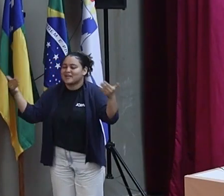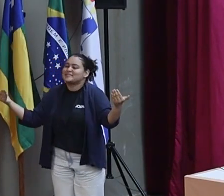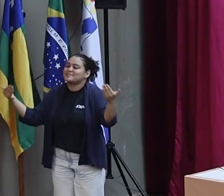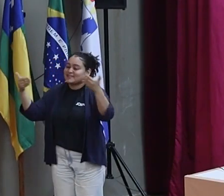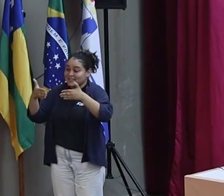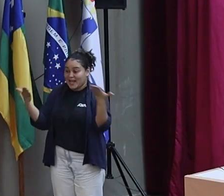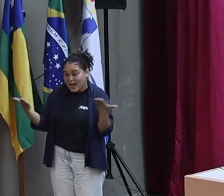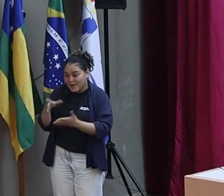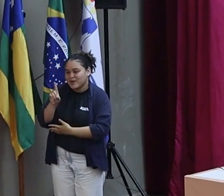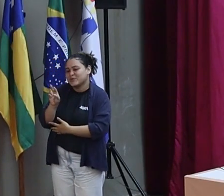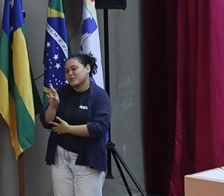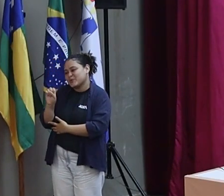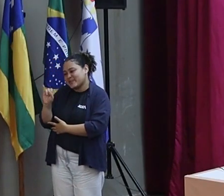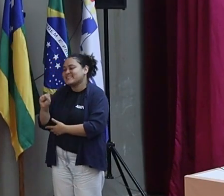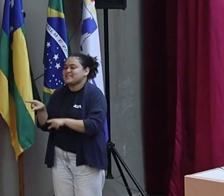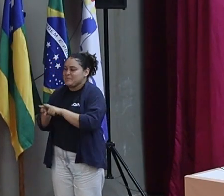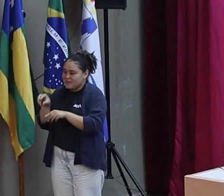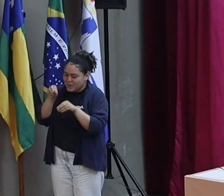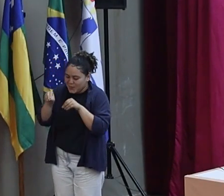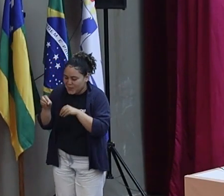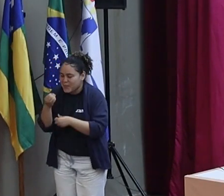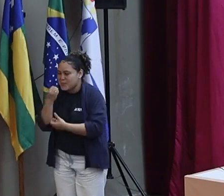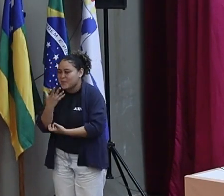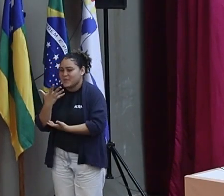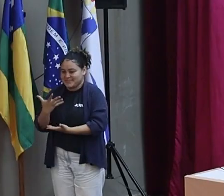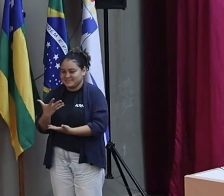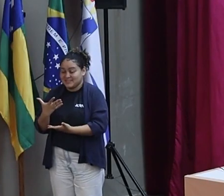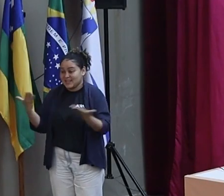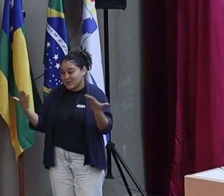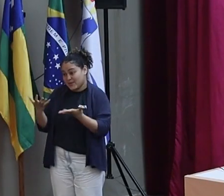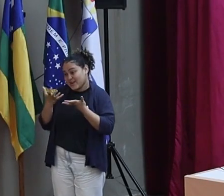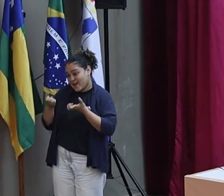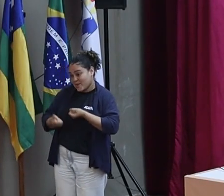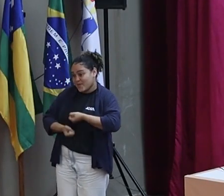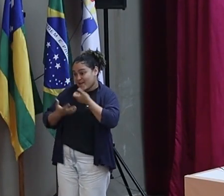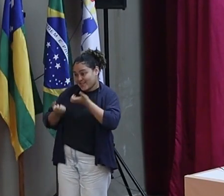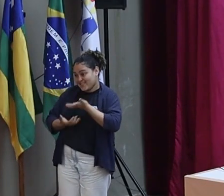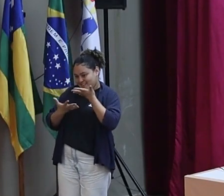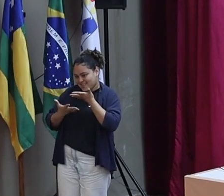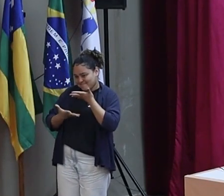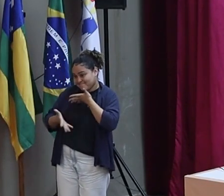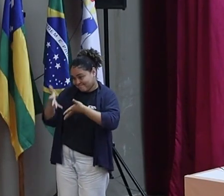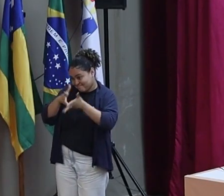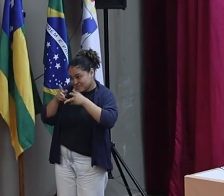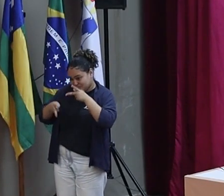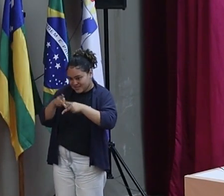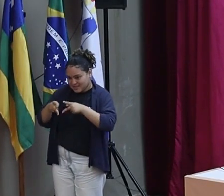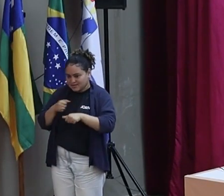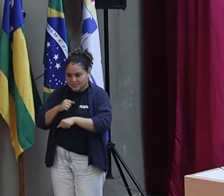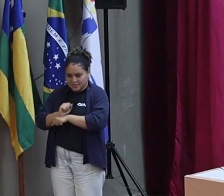Doris agora, né, continuando plantando semente boa. Aí eu queria cantar uma canção popular, né? Plantadeira de semente boa. Tá